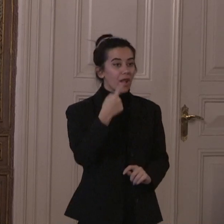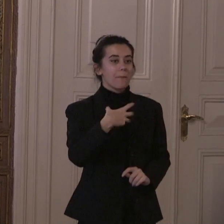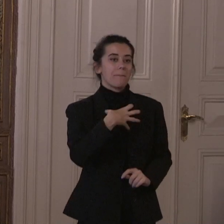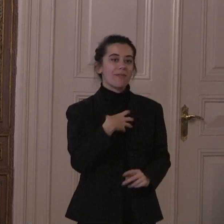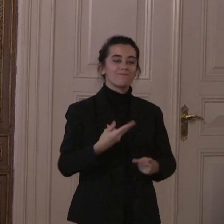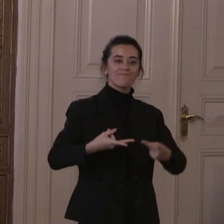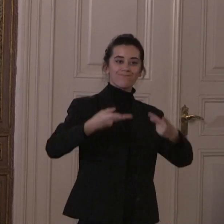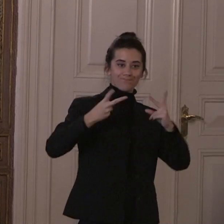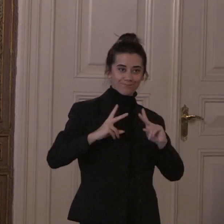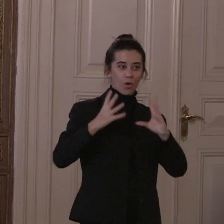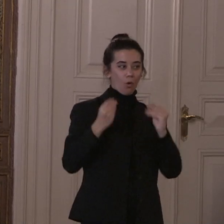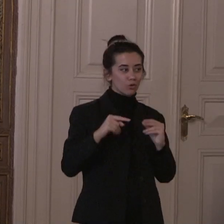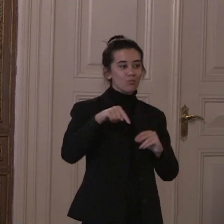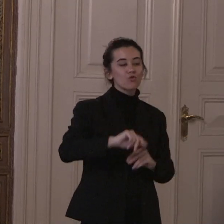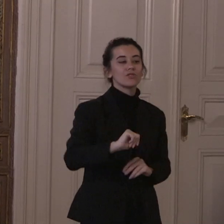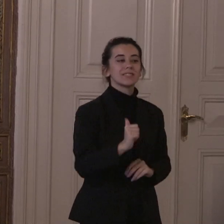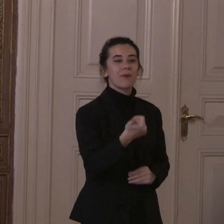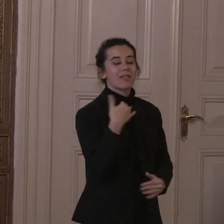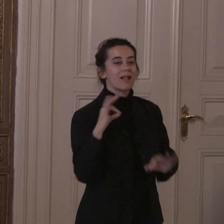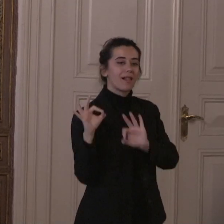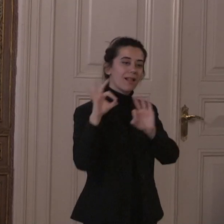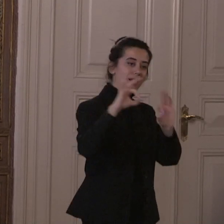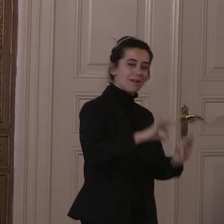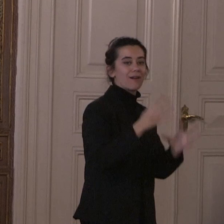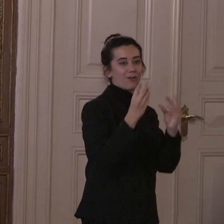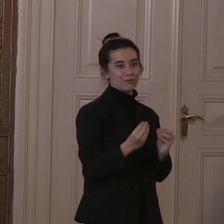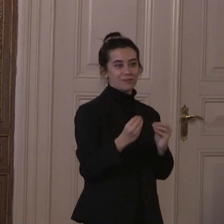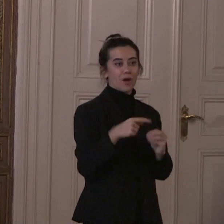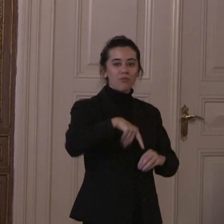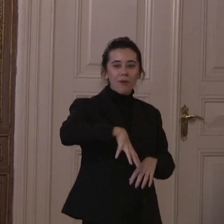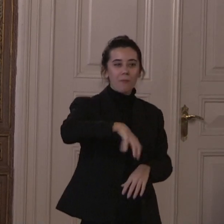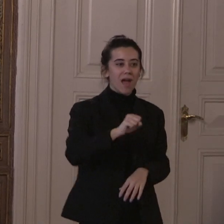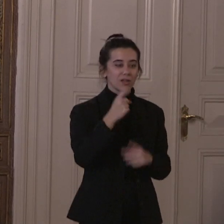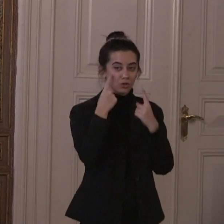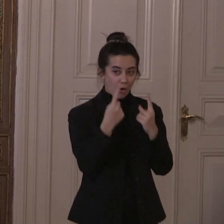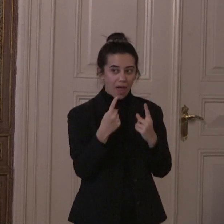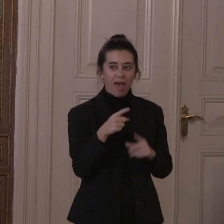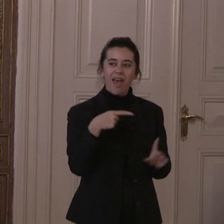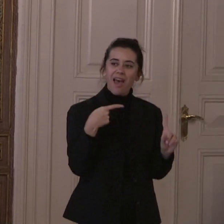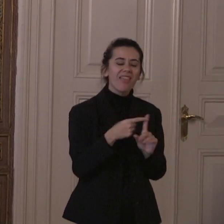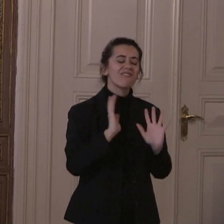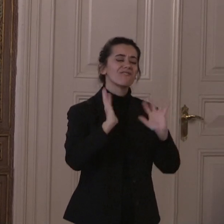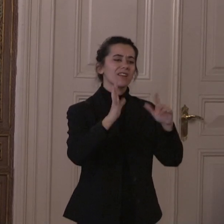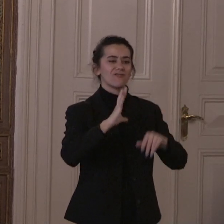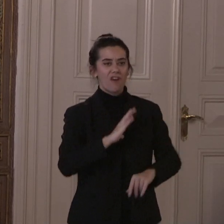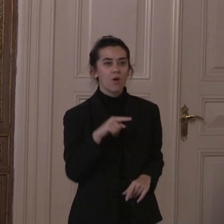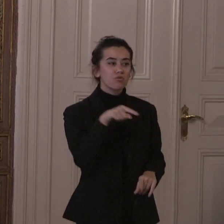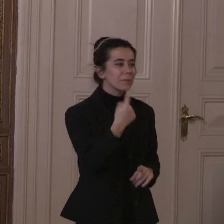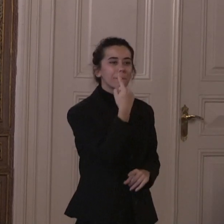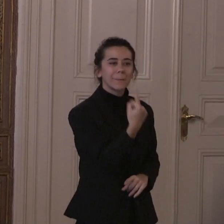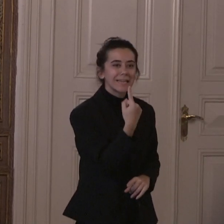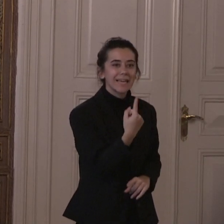devraldım ve bugünlere geldik. Merkezde birçok hedefimiz vardı. Bunlardan bir